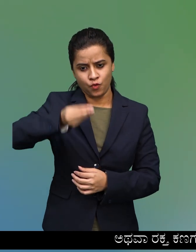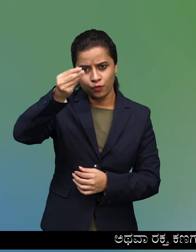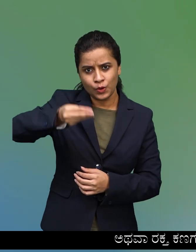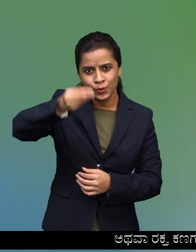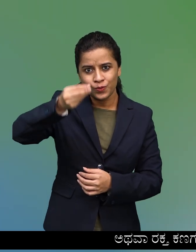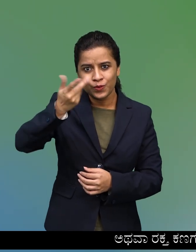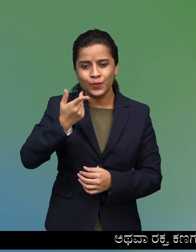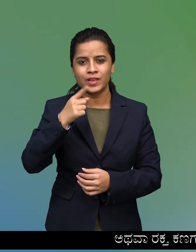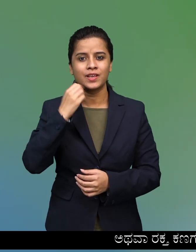ಘಟಕಗಳಿಂದ ಕೂಡಿದೆ.